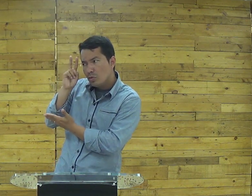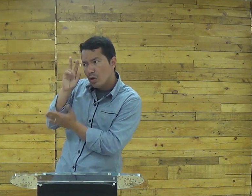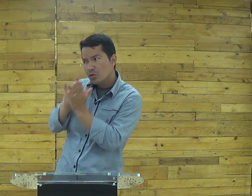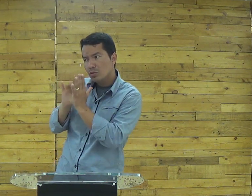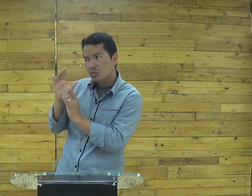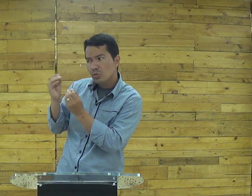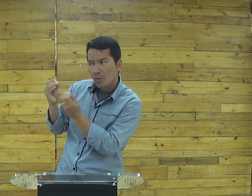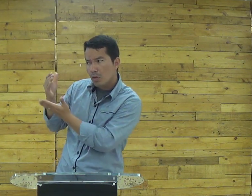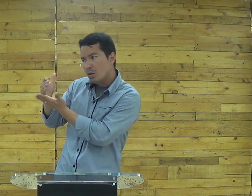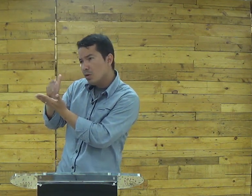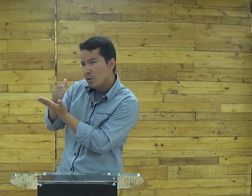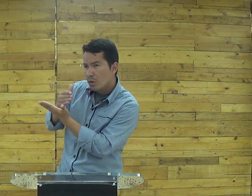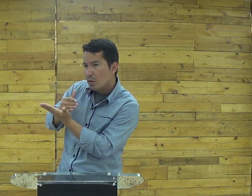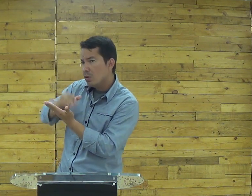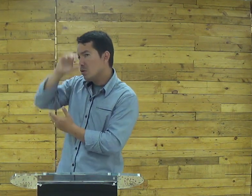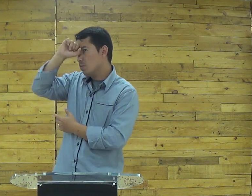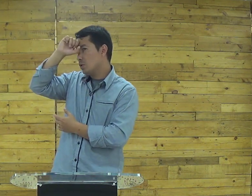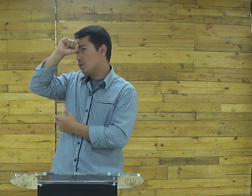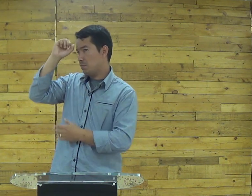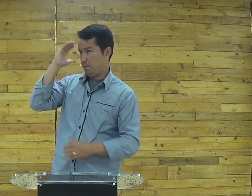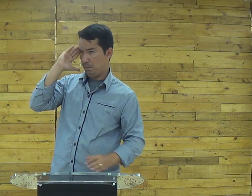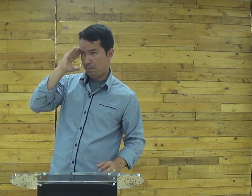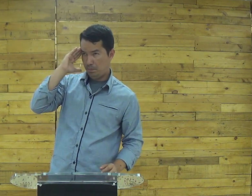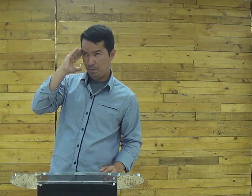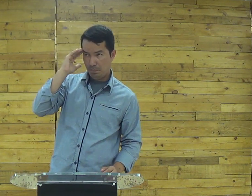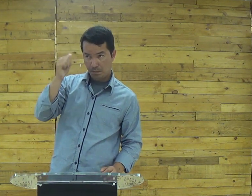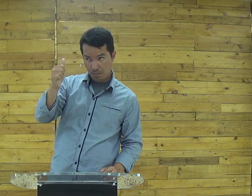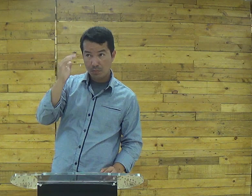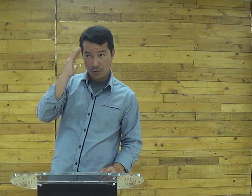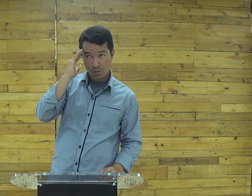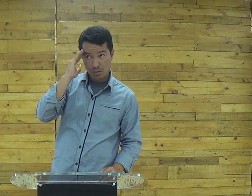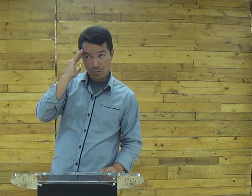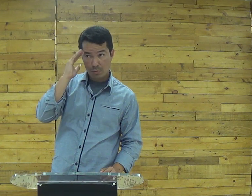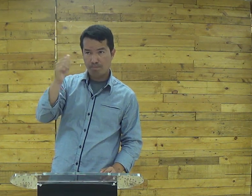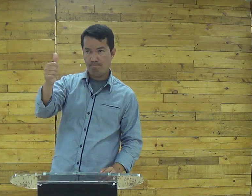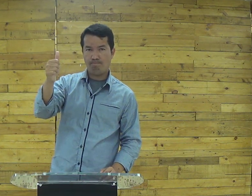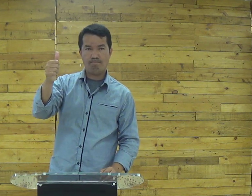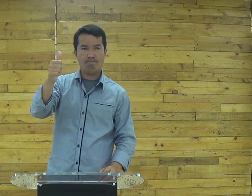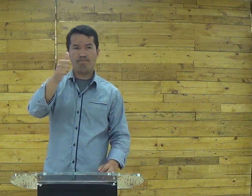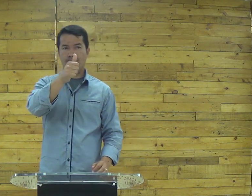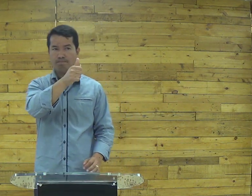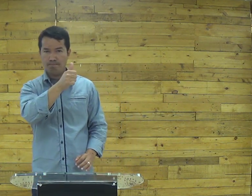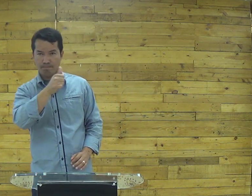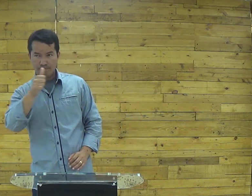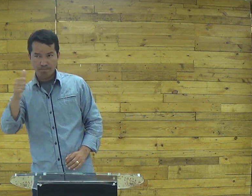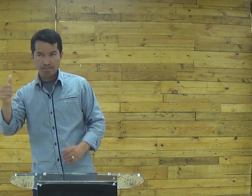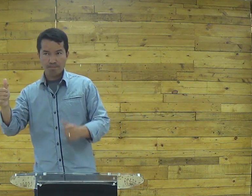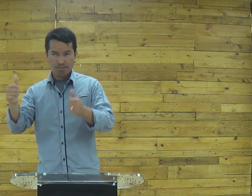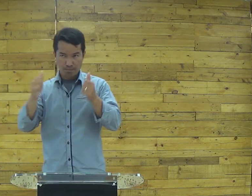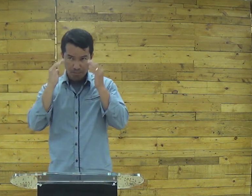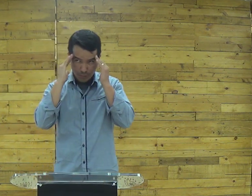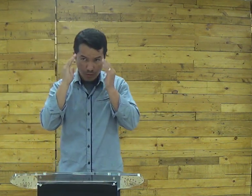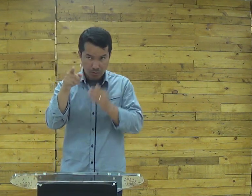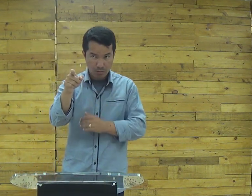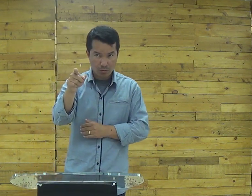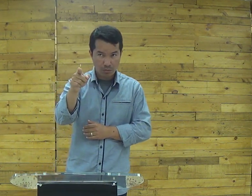Jesus sobre a sua vida e a sua história. Aprender, ok? Conseguiu me entender? Tá joia?